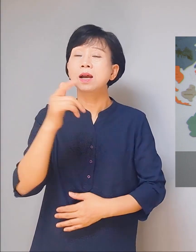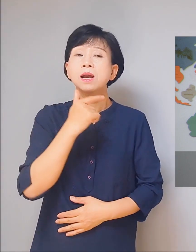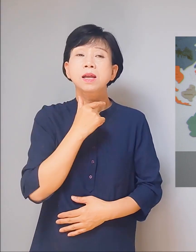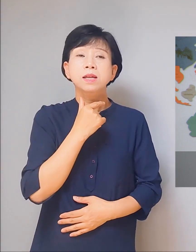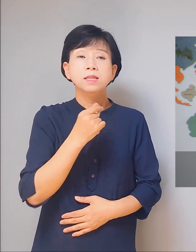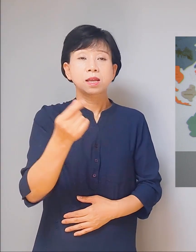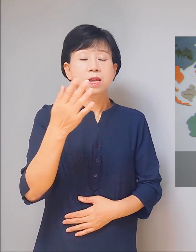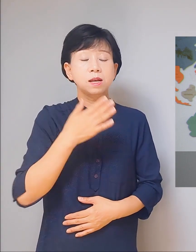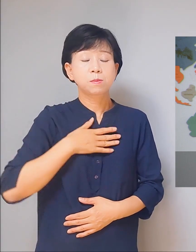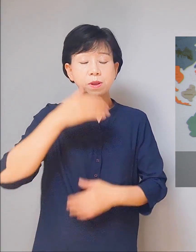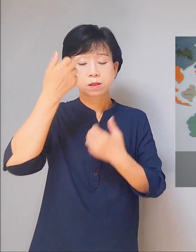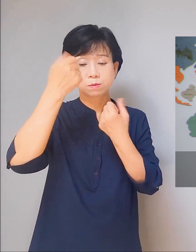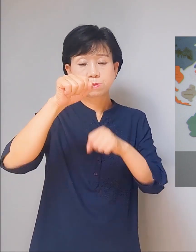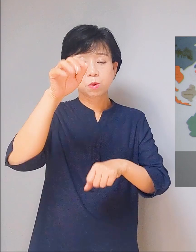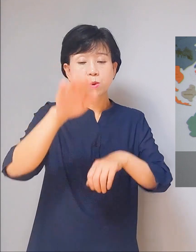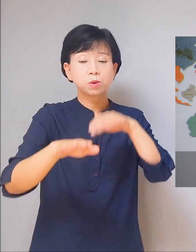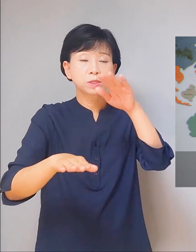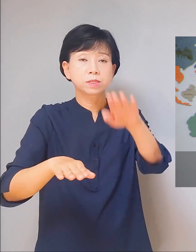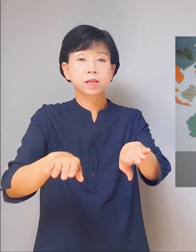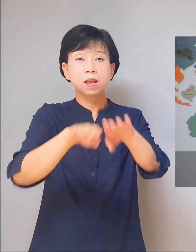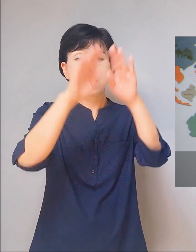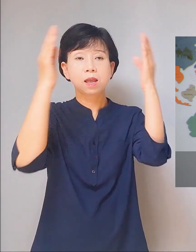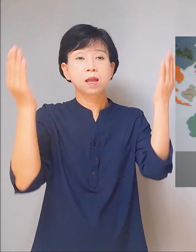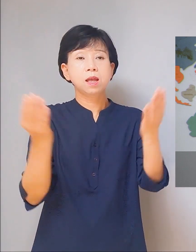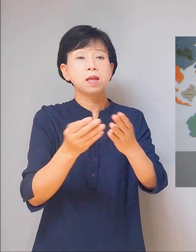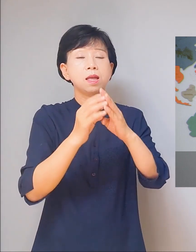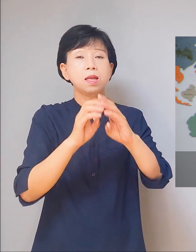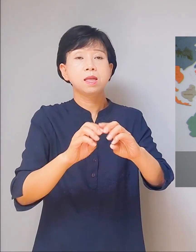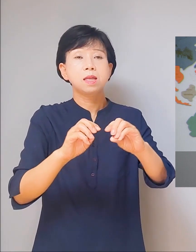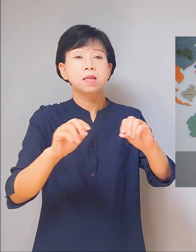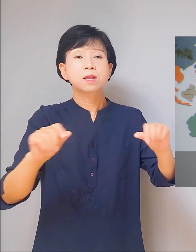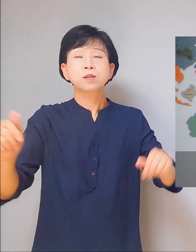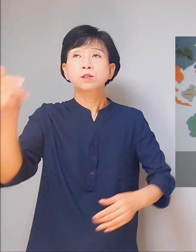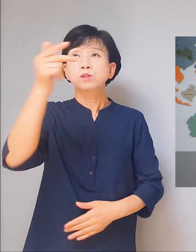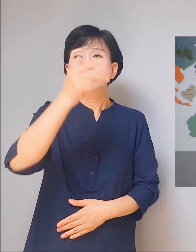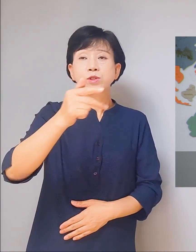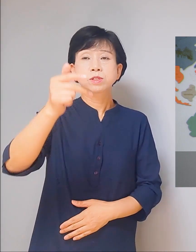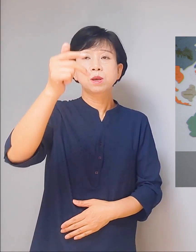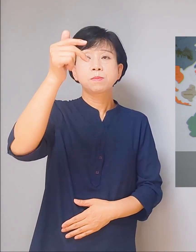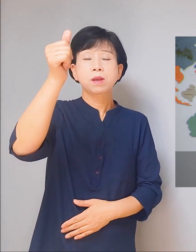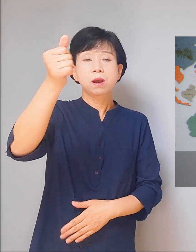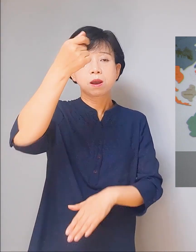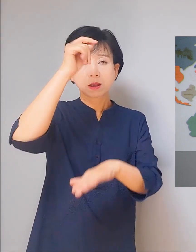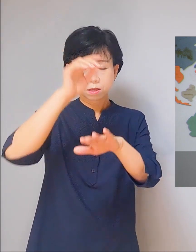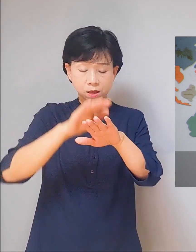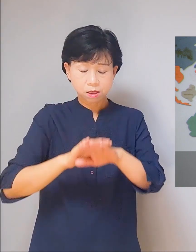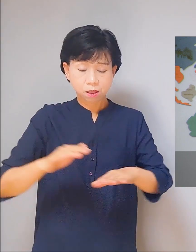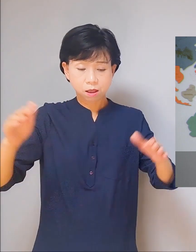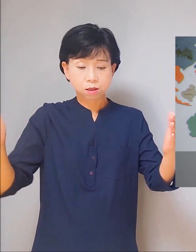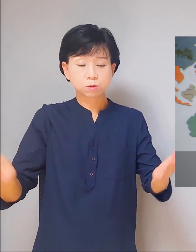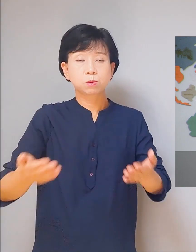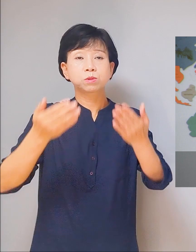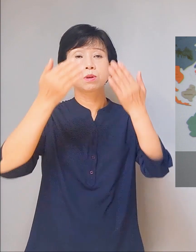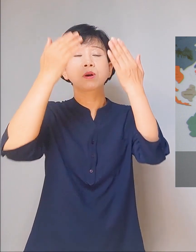증거하리라. 내가 밟는 모든 땅 주를